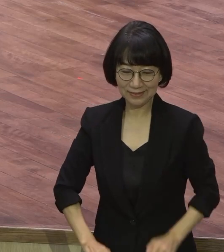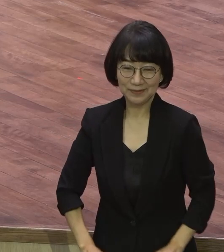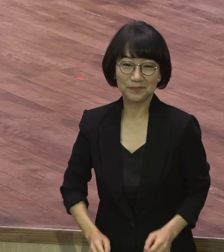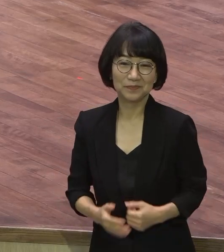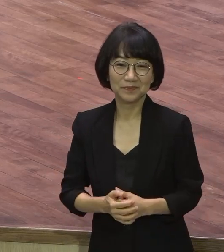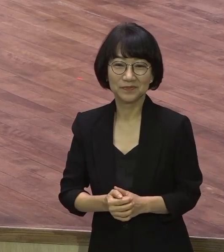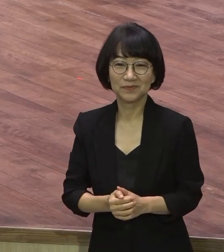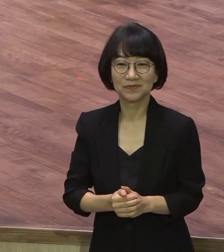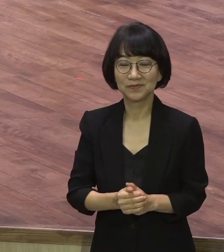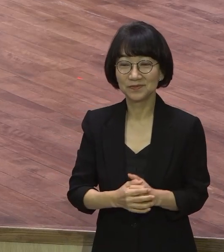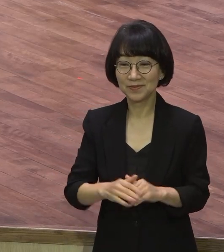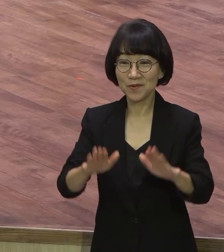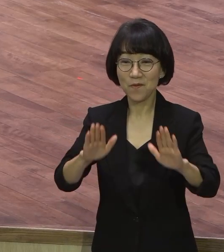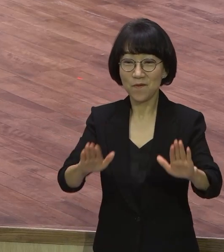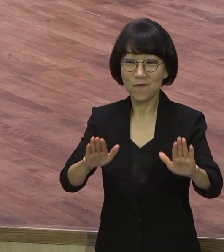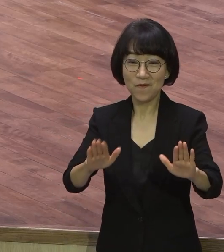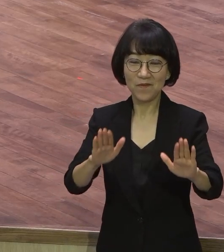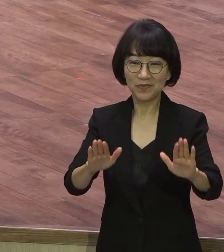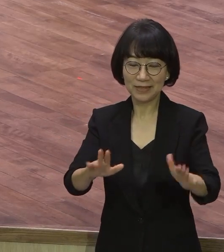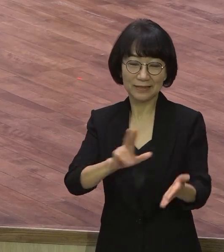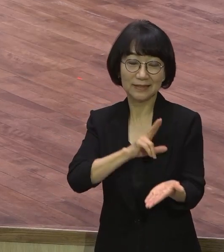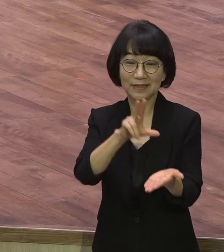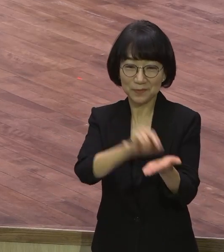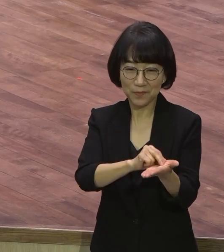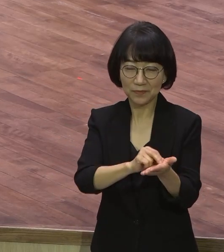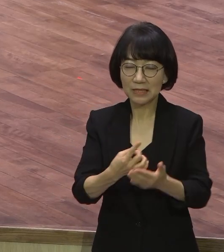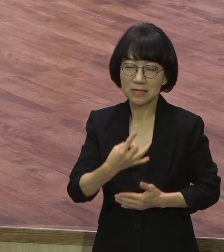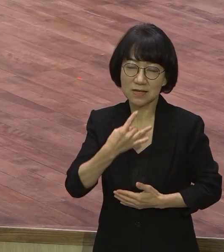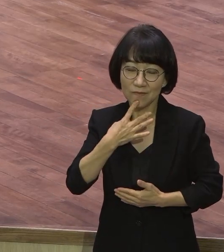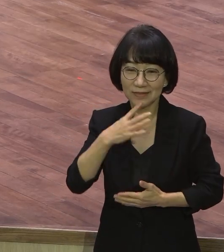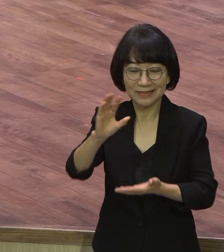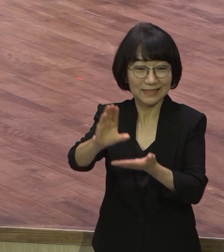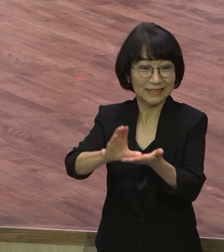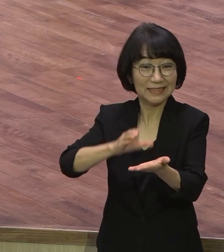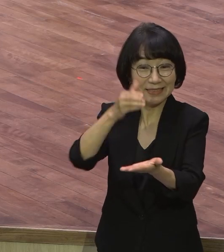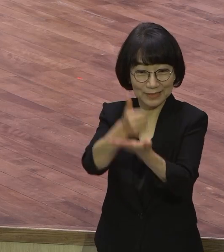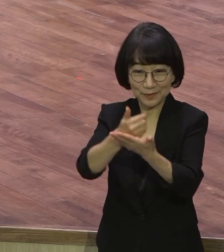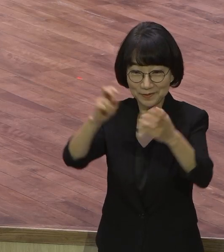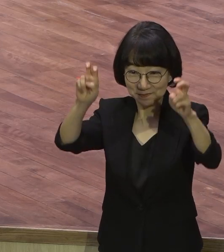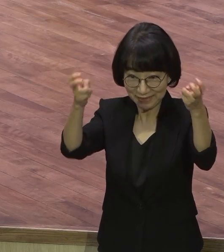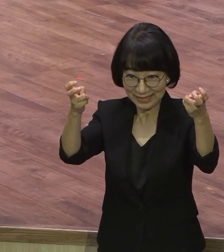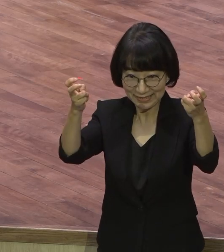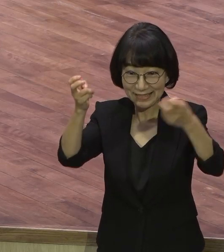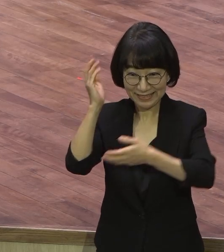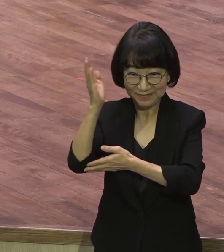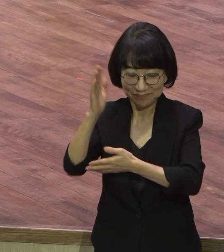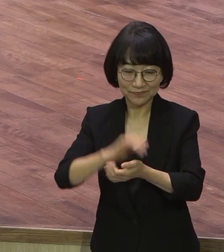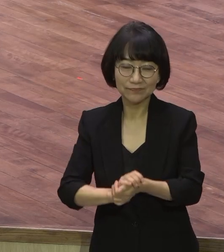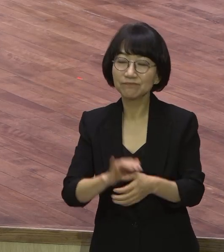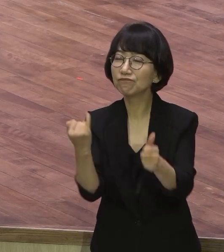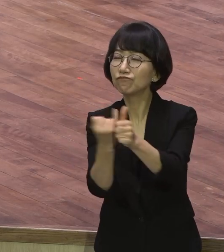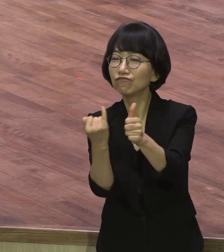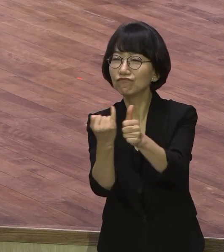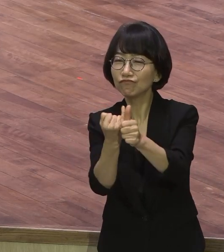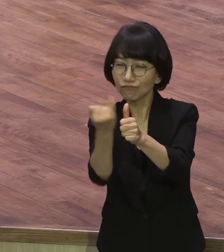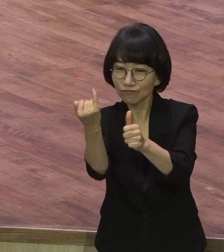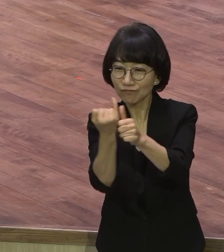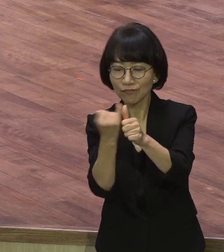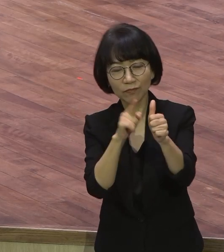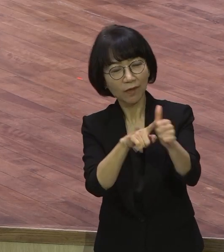자, 이들의 말씀까지로 오직 그리스도란 제물을 말씀을 드립니다. 어떤 아내가 직장에서 일하는